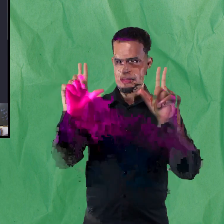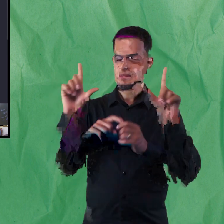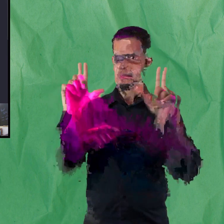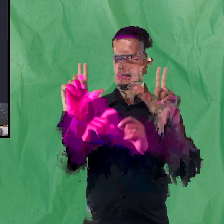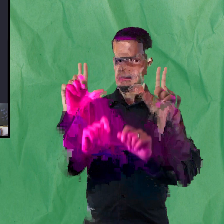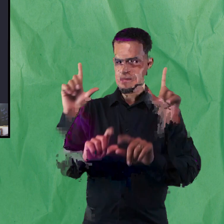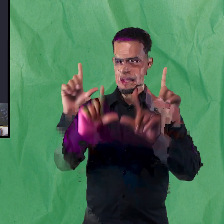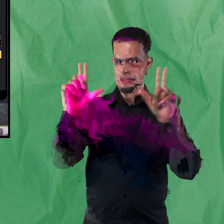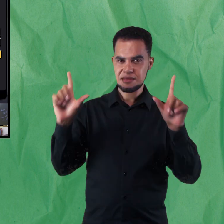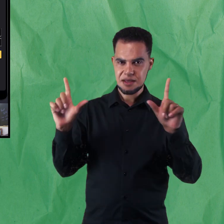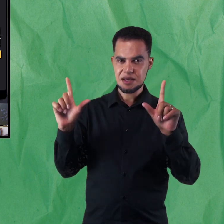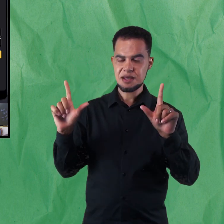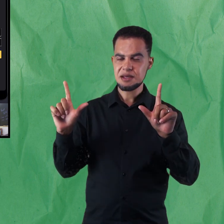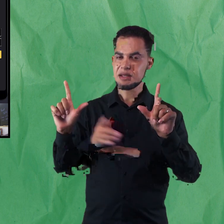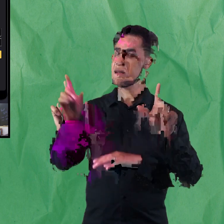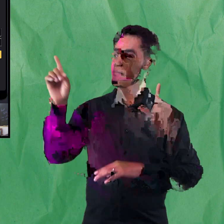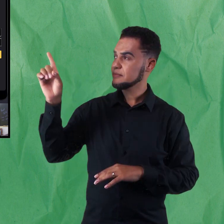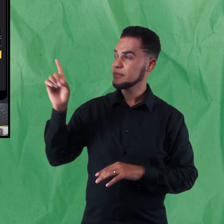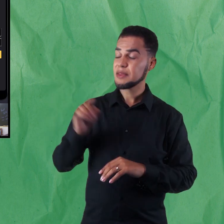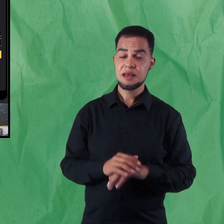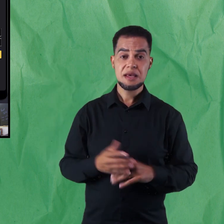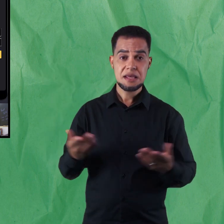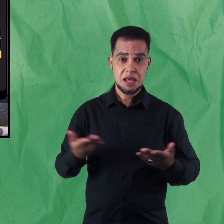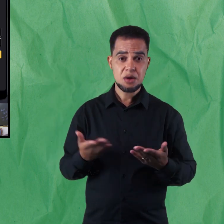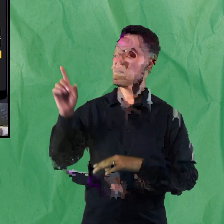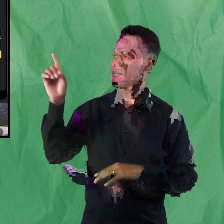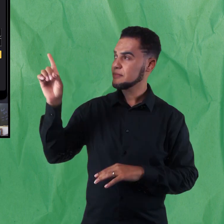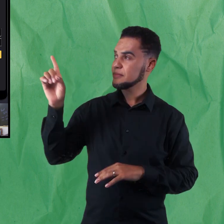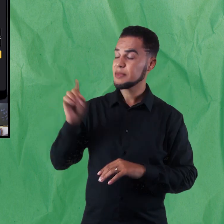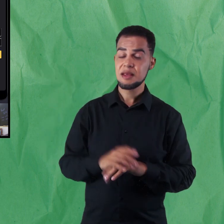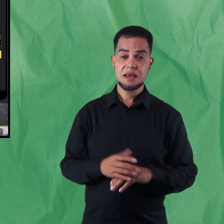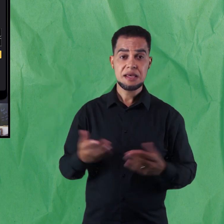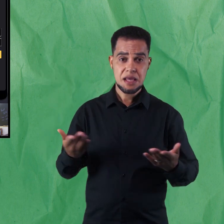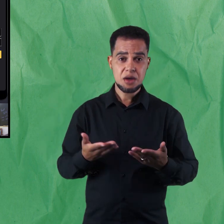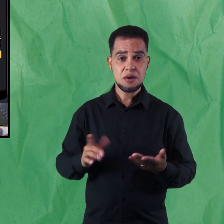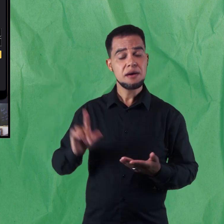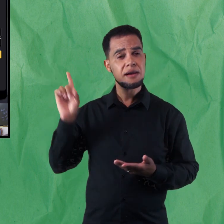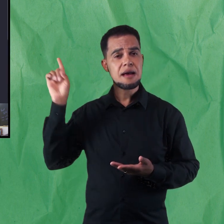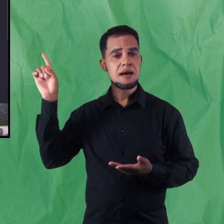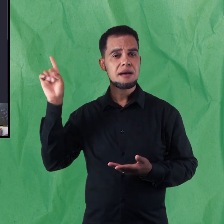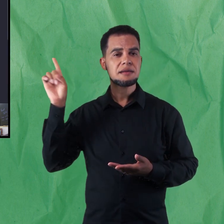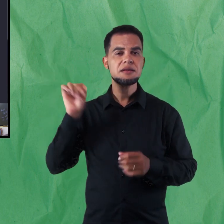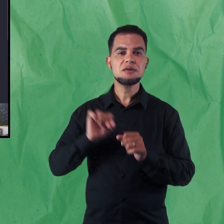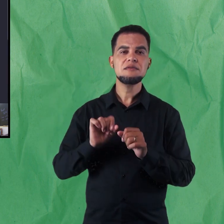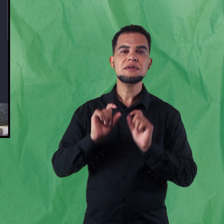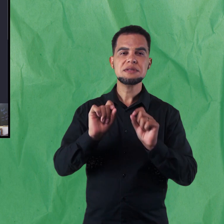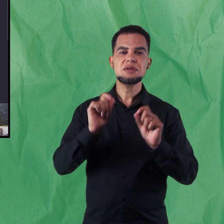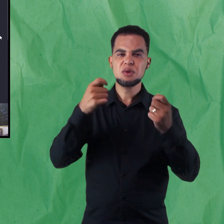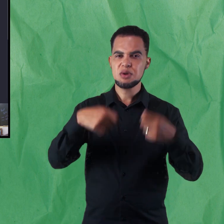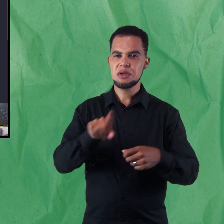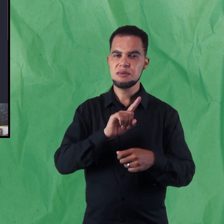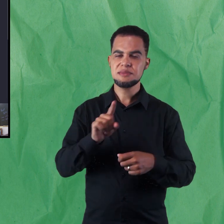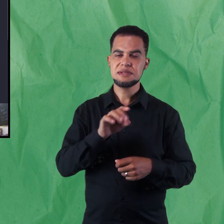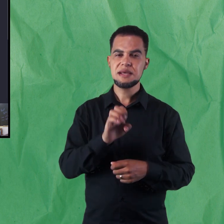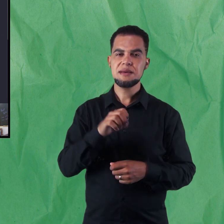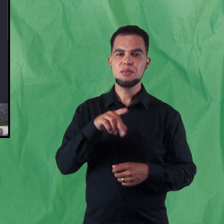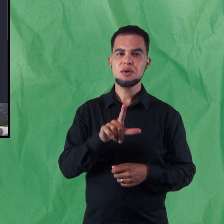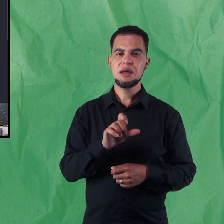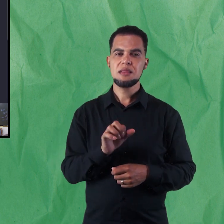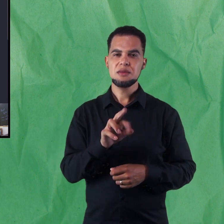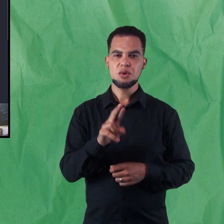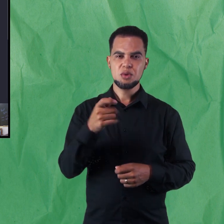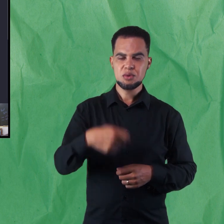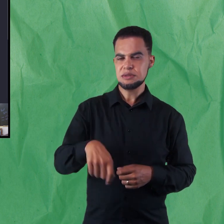tela de login e aqui na Sign In eu vou fazer o seguinte, eu nem vou precisar do emulador aqui do lado